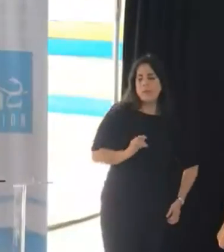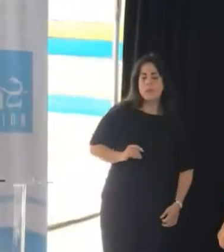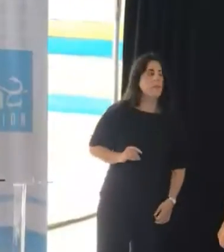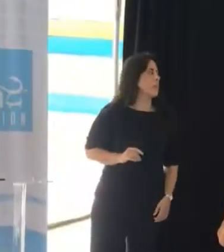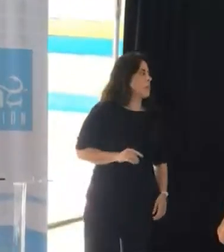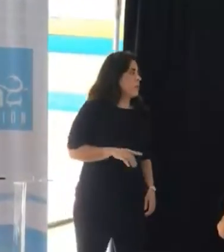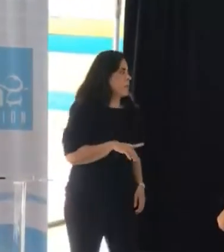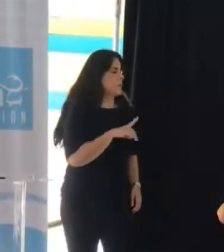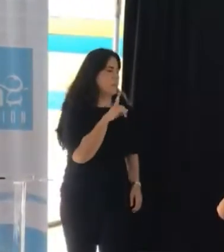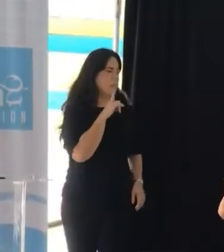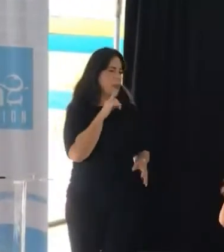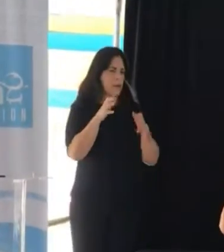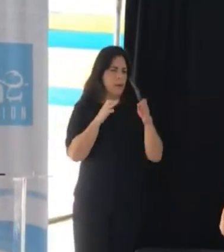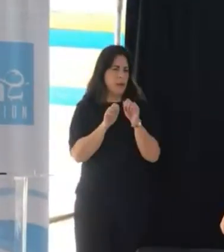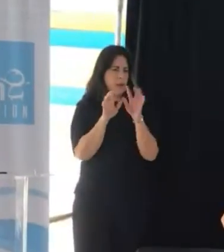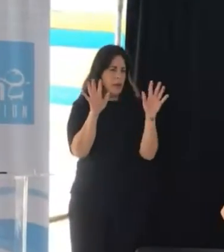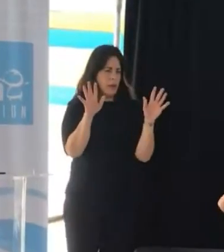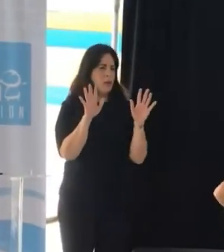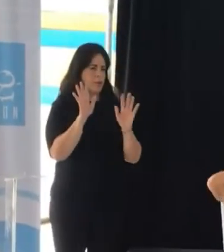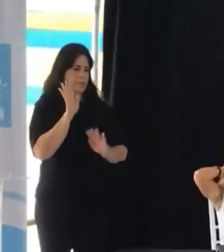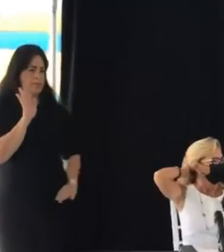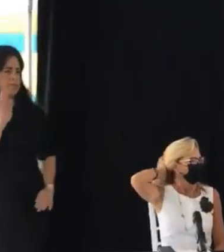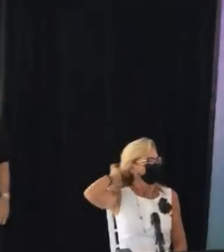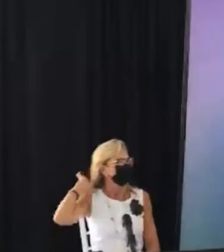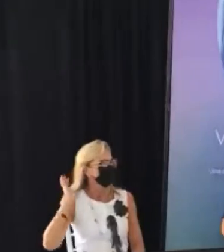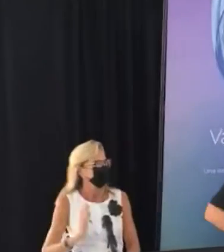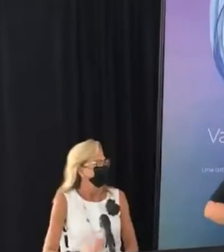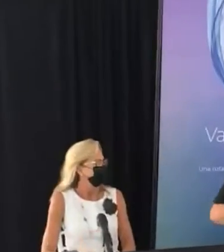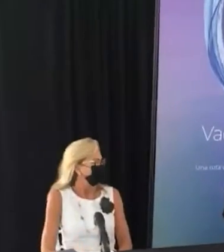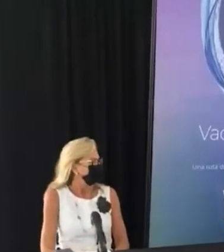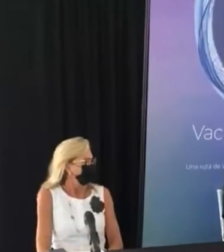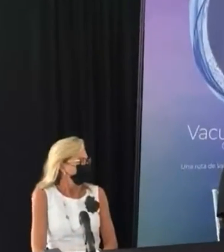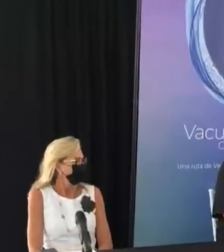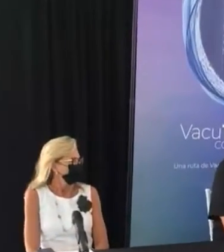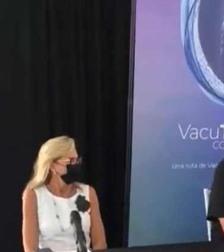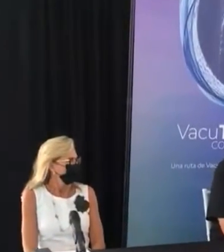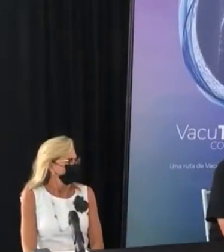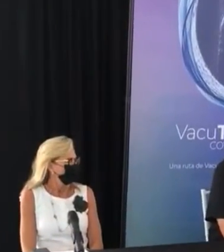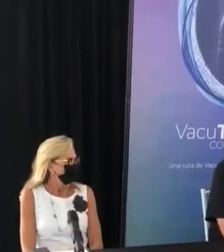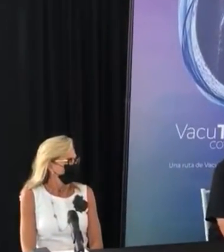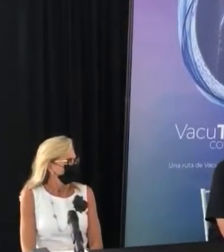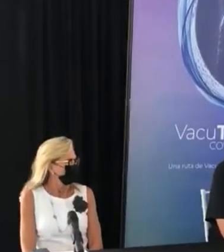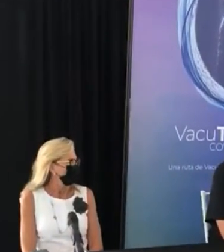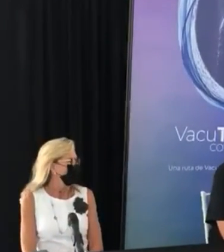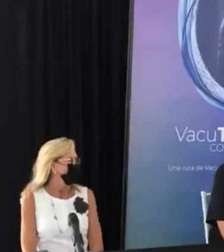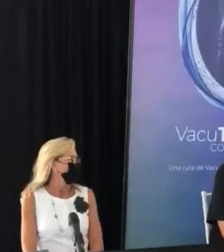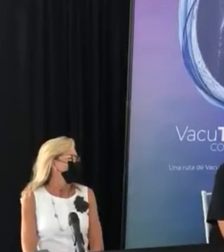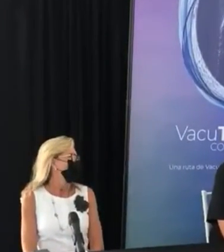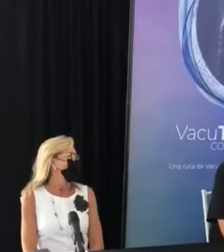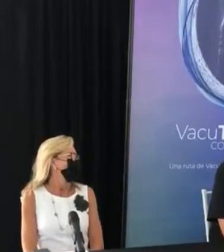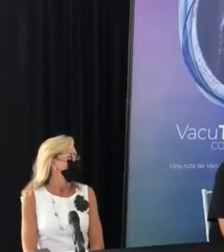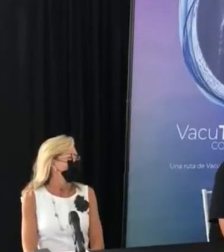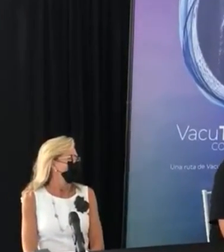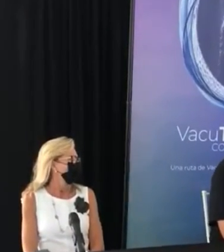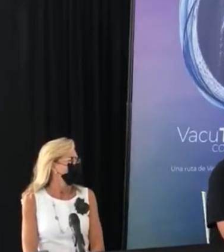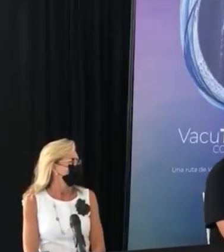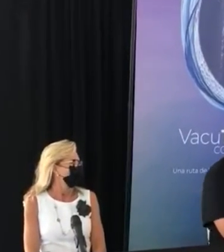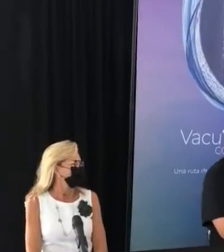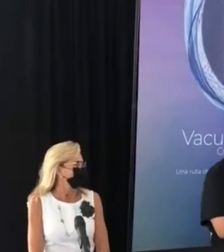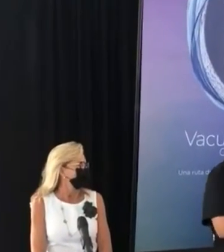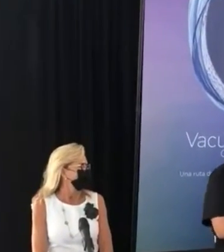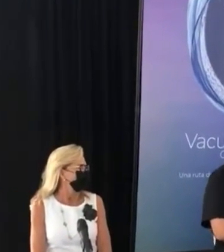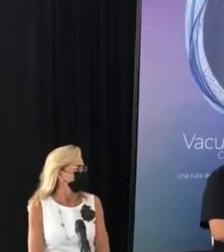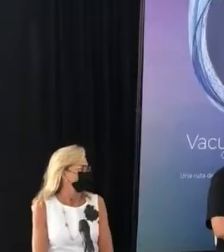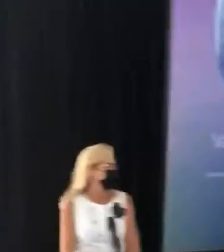Simplemente, es bueno hacer una aclaración. Cuando tú te vacunas, te dan esta tarjeta. Al darte esta tarjeta, esto garantiza